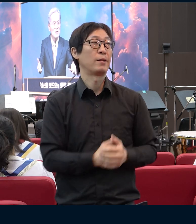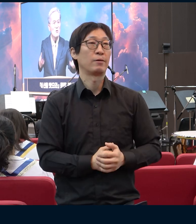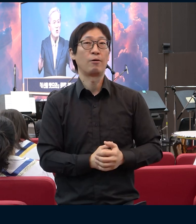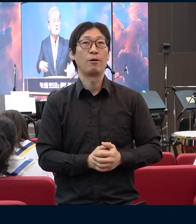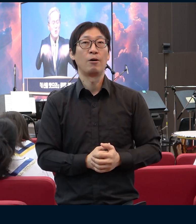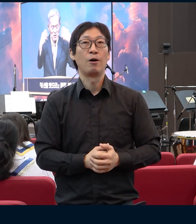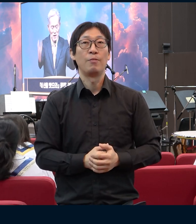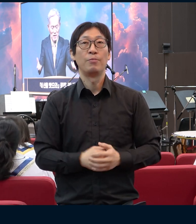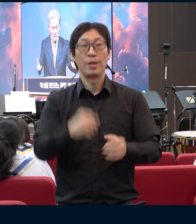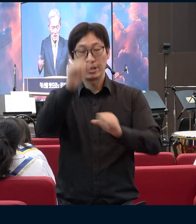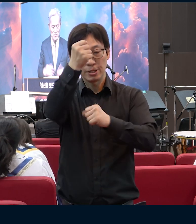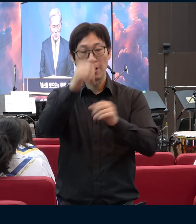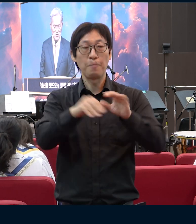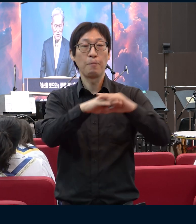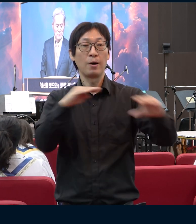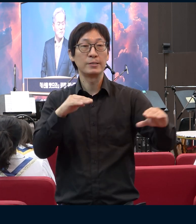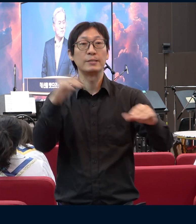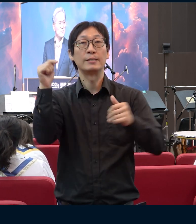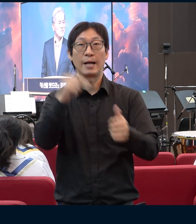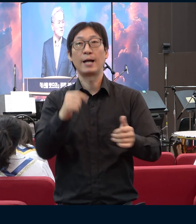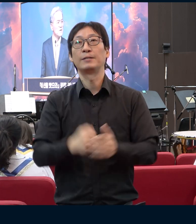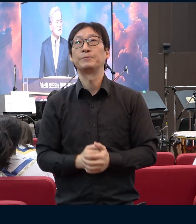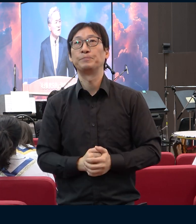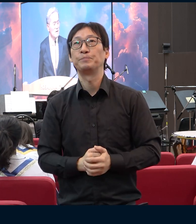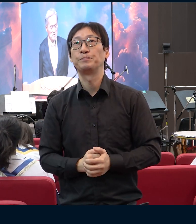내신을 벗어라, 권리 포기를 해야 한다, 그런 것이죠.